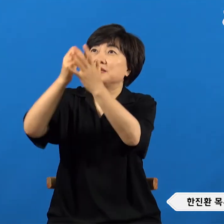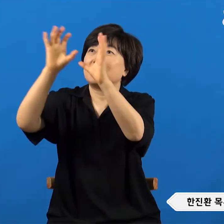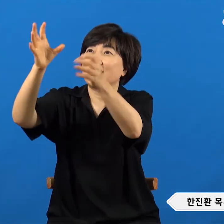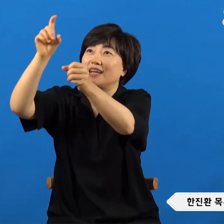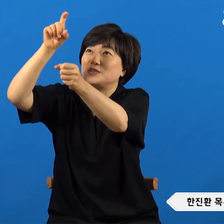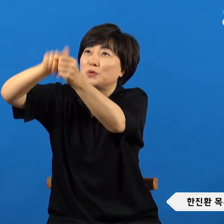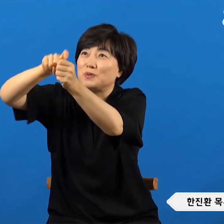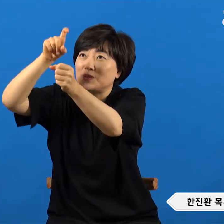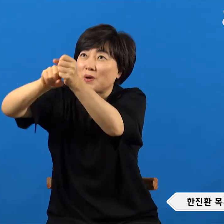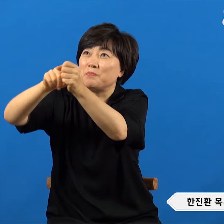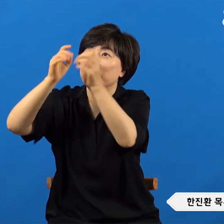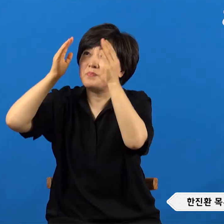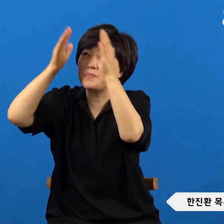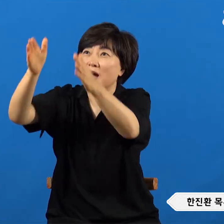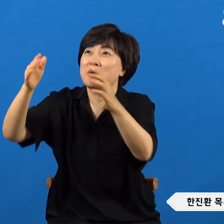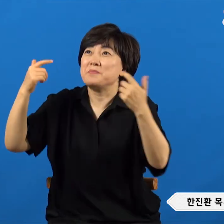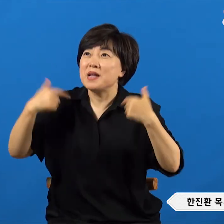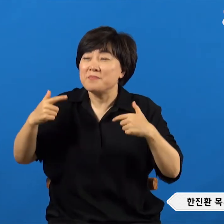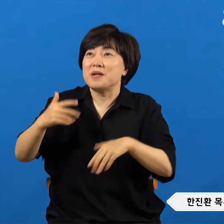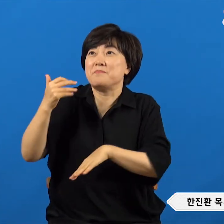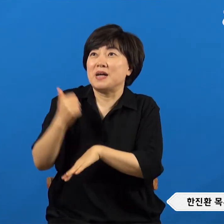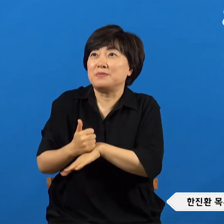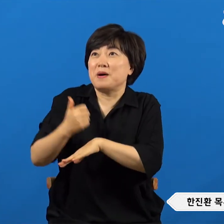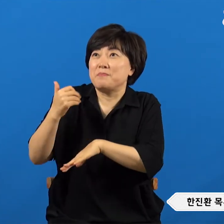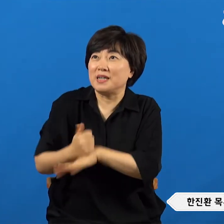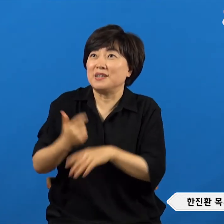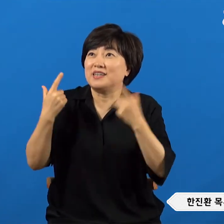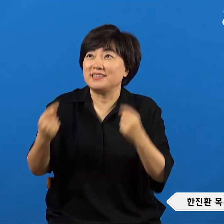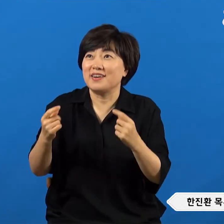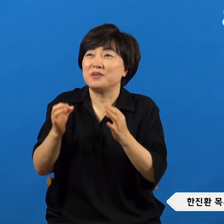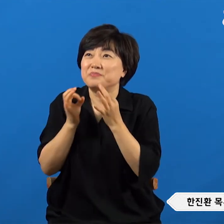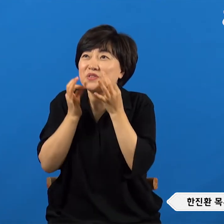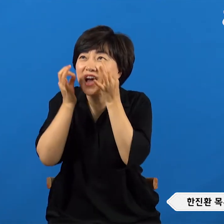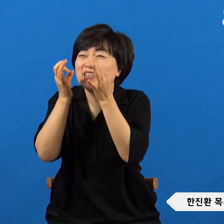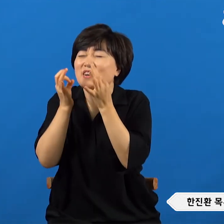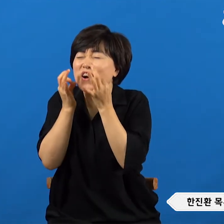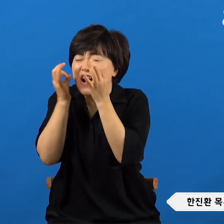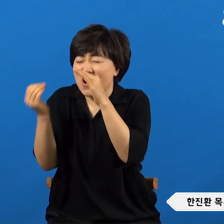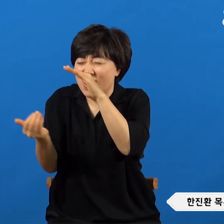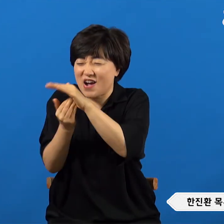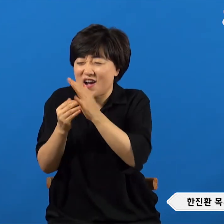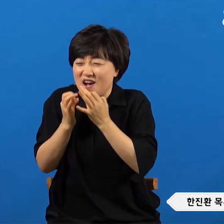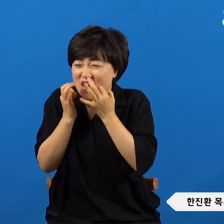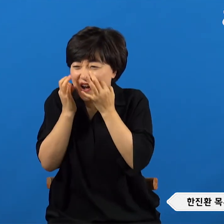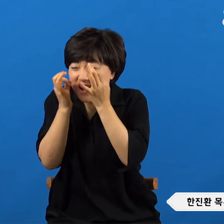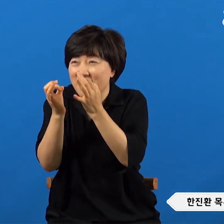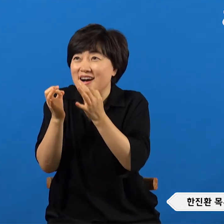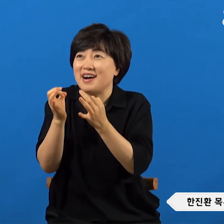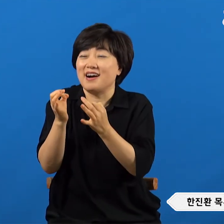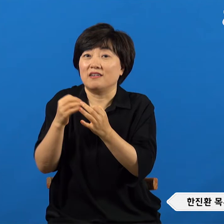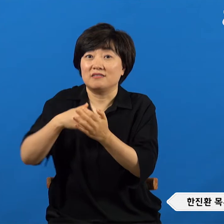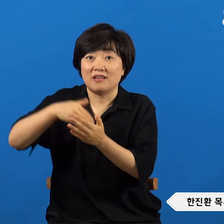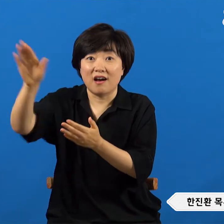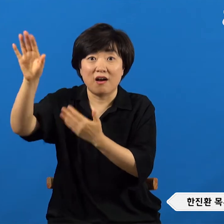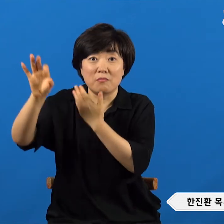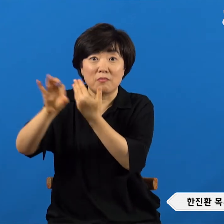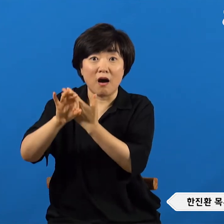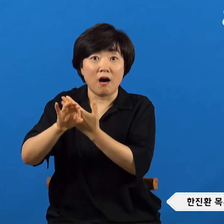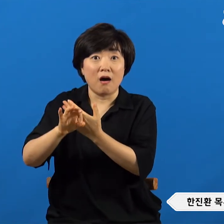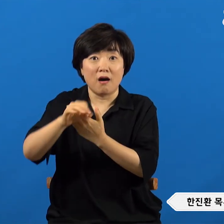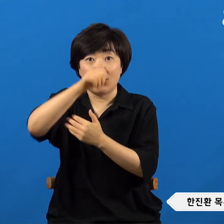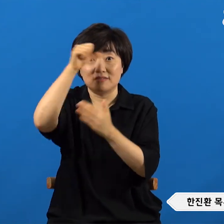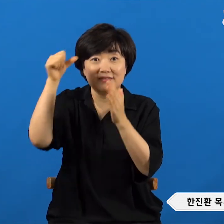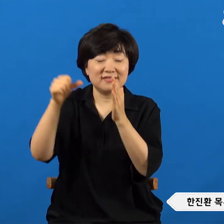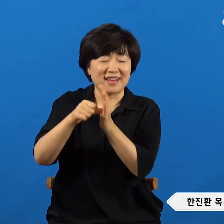맞추고 매일매일을 마지막인 것처럼 그렇게 최선을 다해서 달려가 보십시오. 인생이 엄청